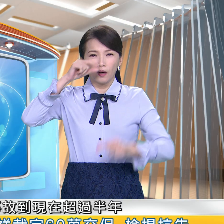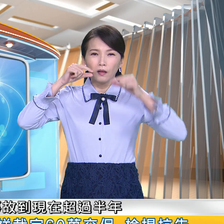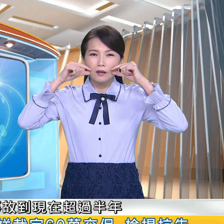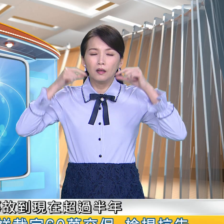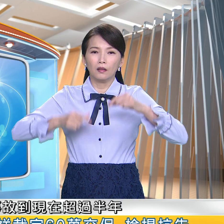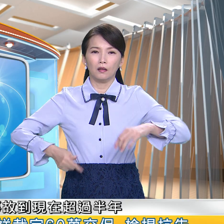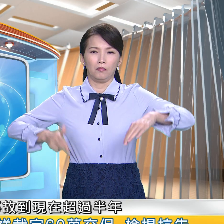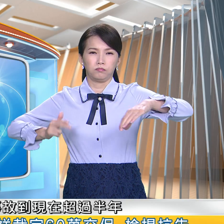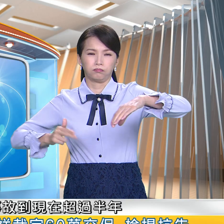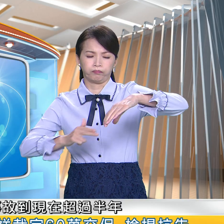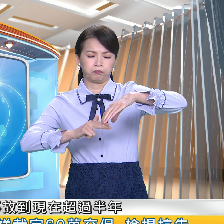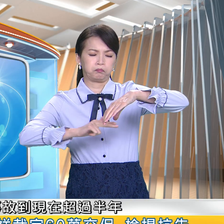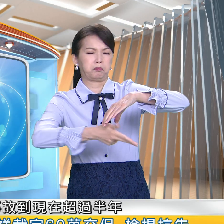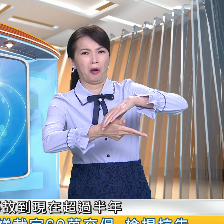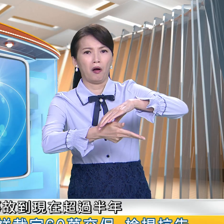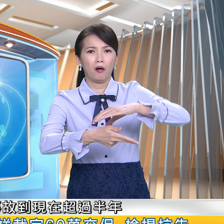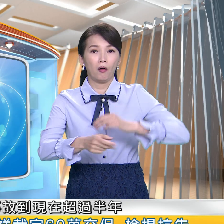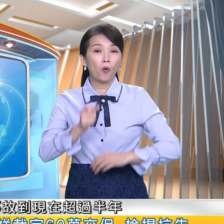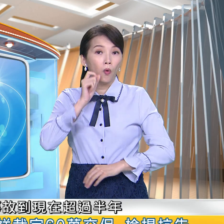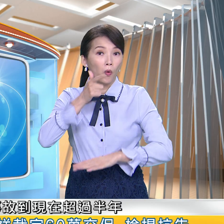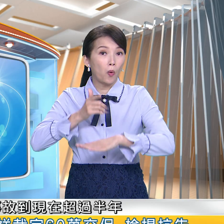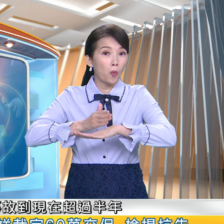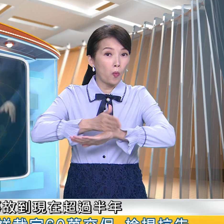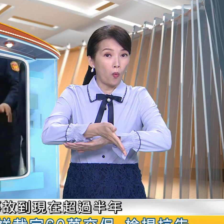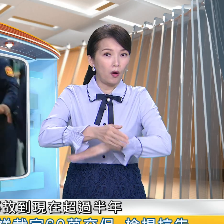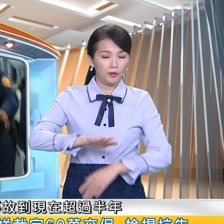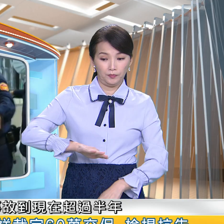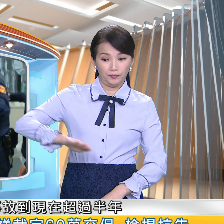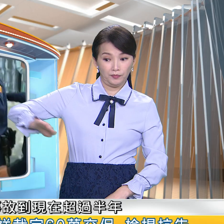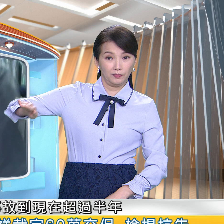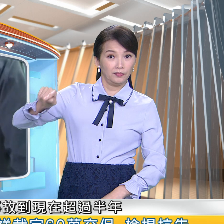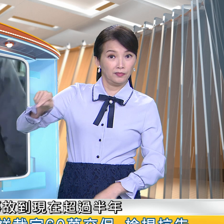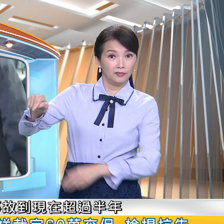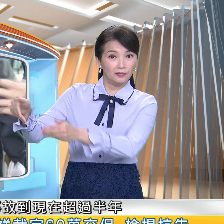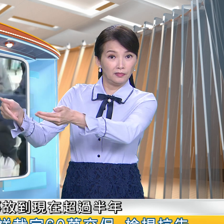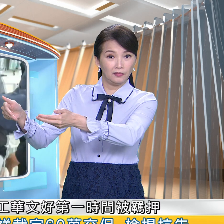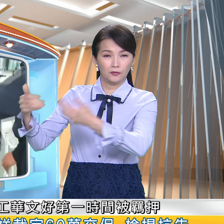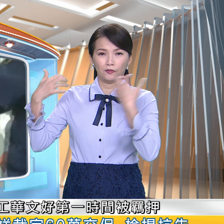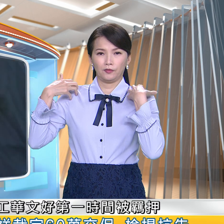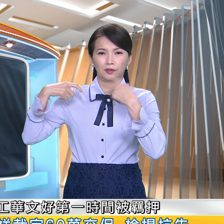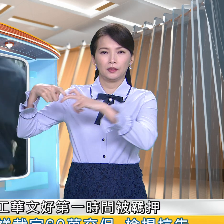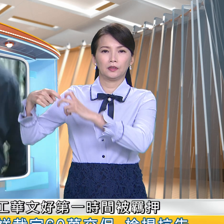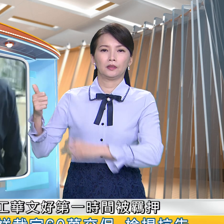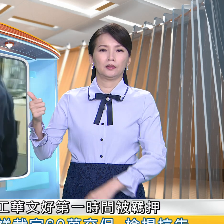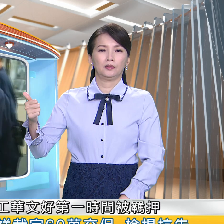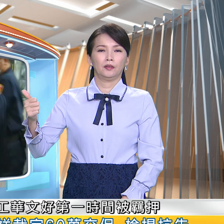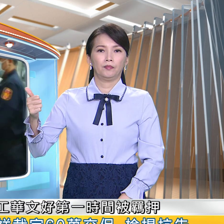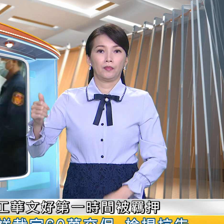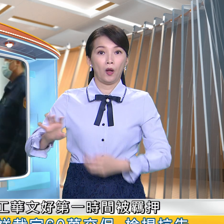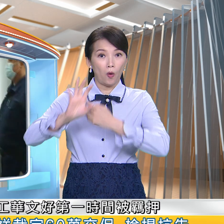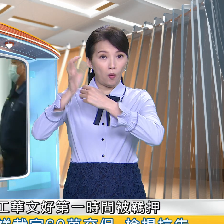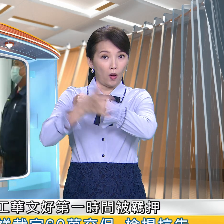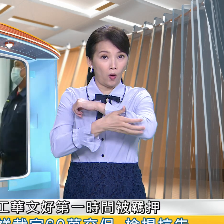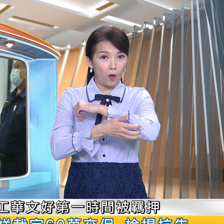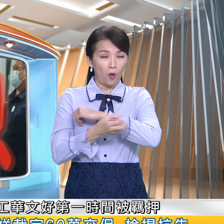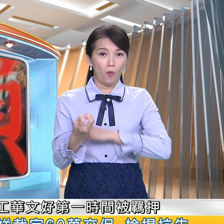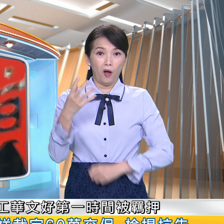台铁太鲁阁号事故到现在超过半年，包商李义祥、移工华文